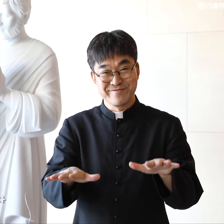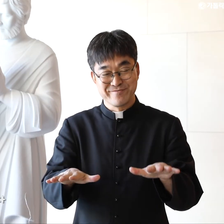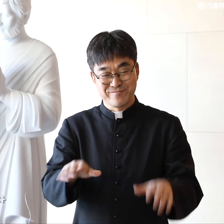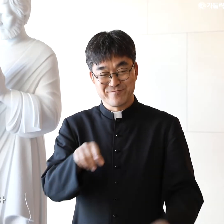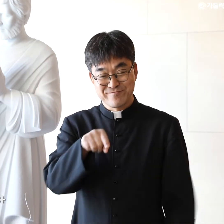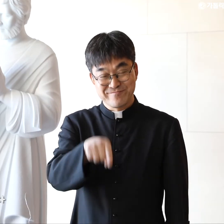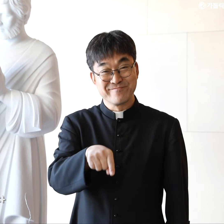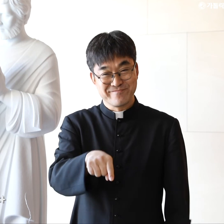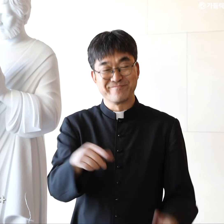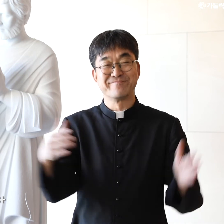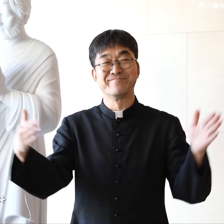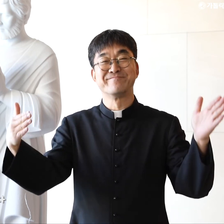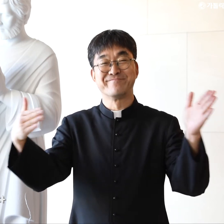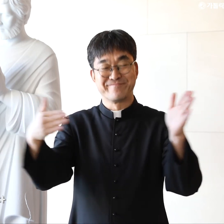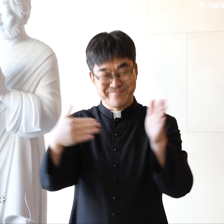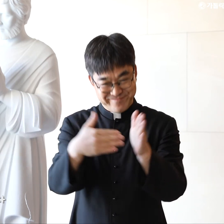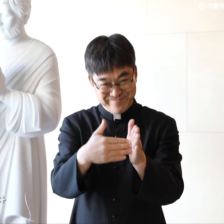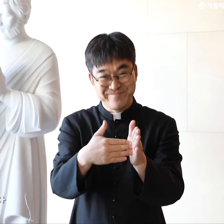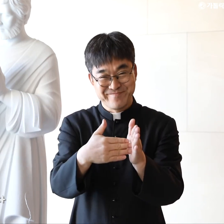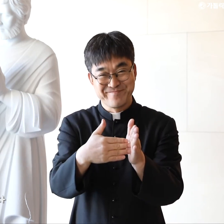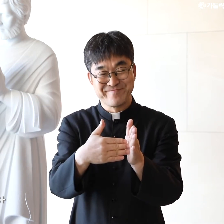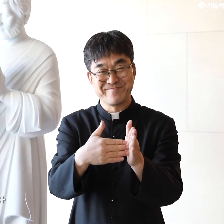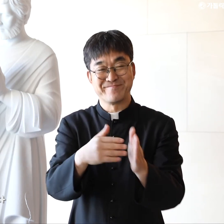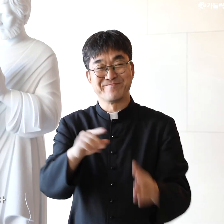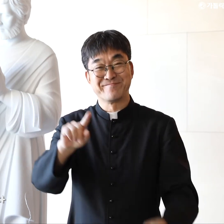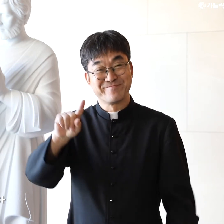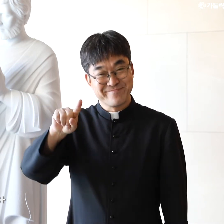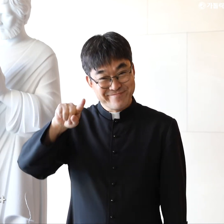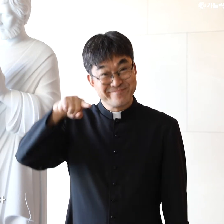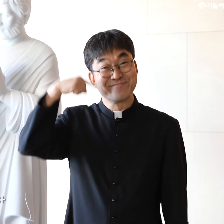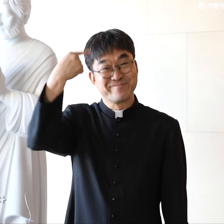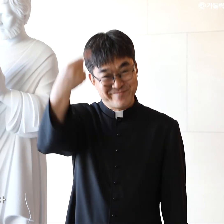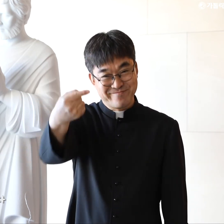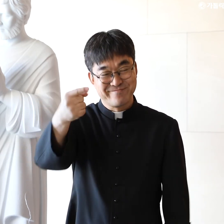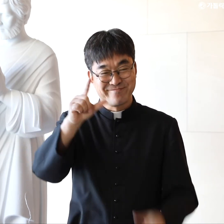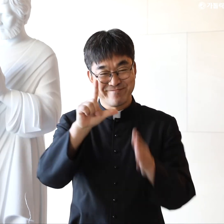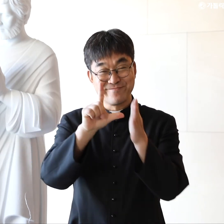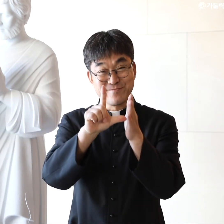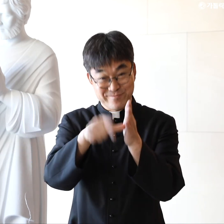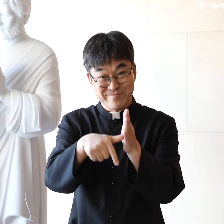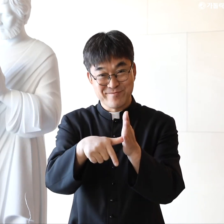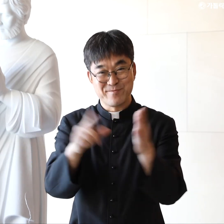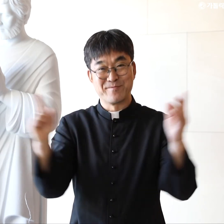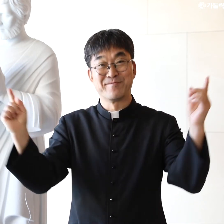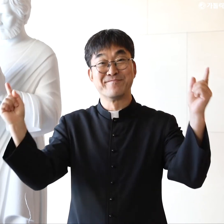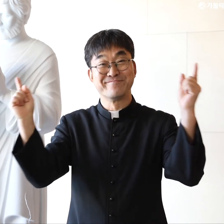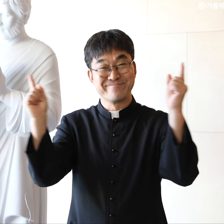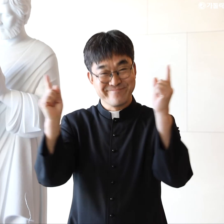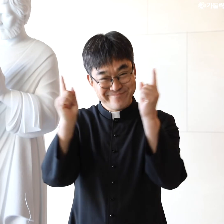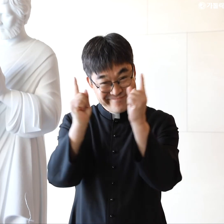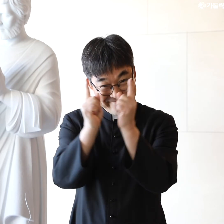오늘은 여기까지입니다. 다음 시간에 만나요.